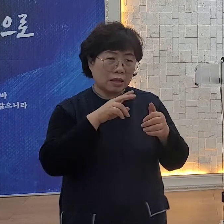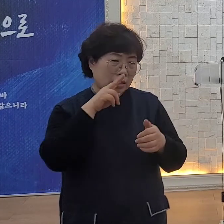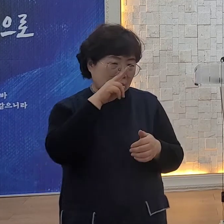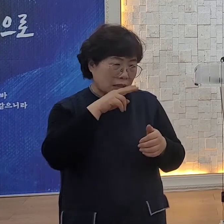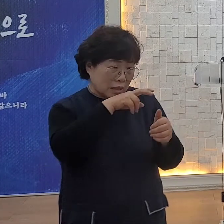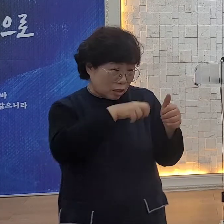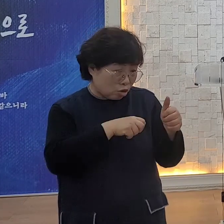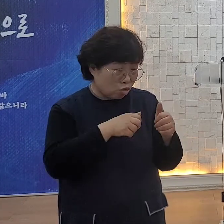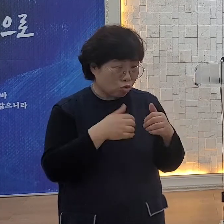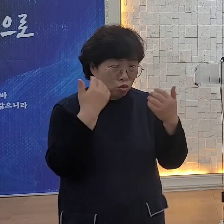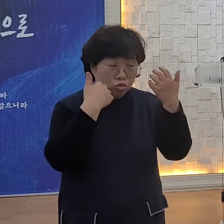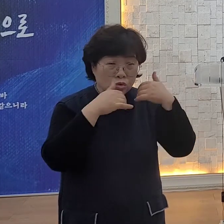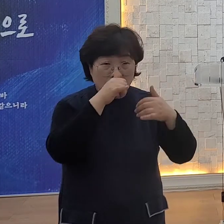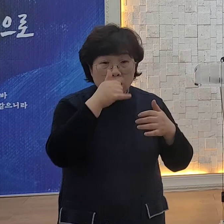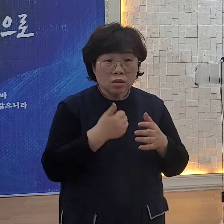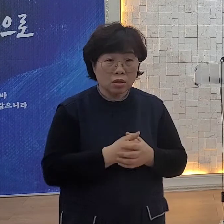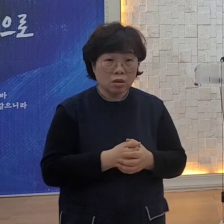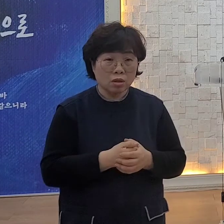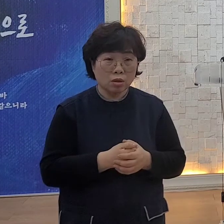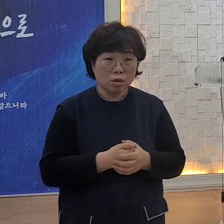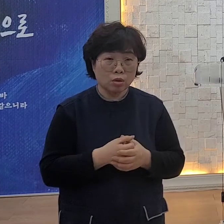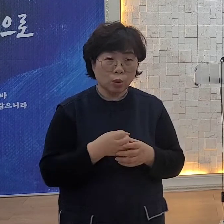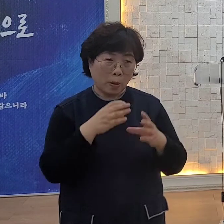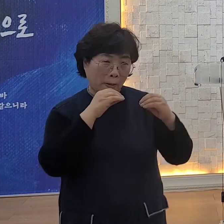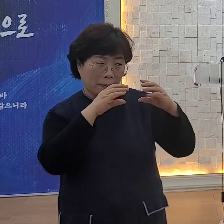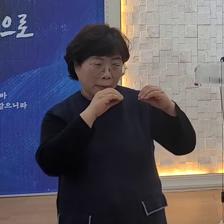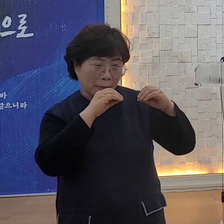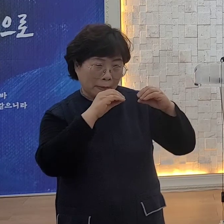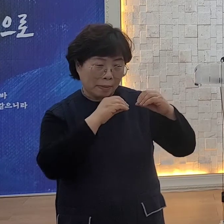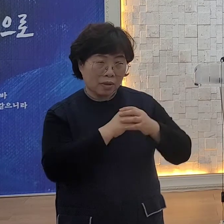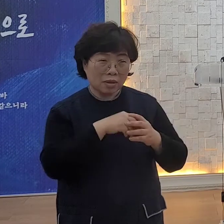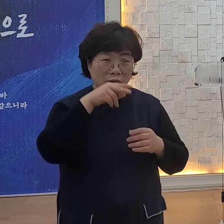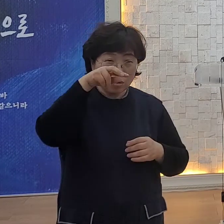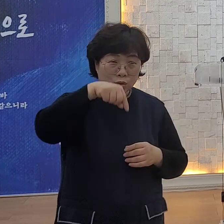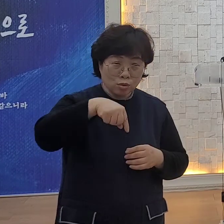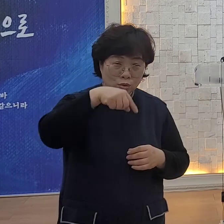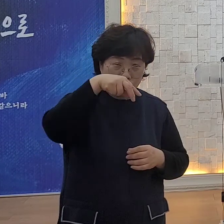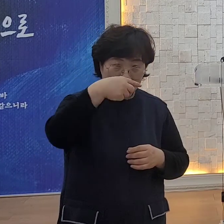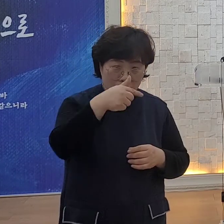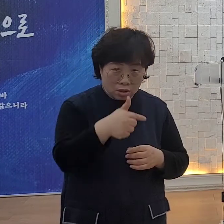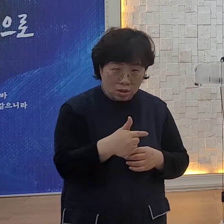있습니까? 그리고 그 밑에 보세요. 또 수근수근하는 것.